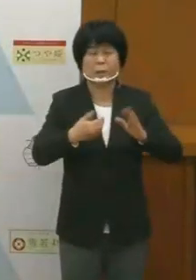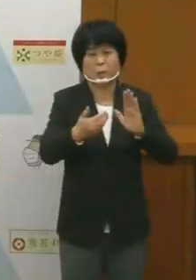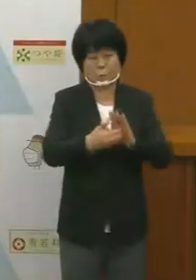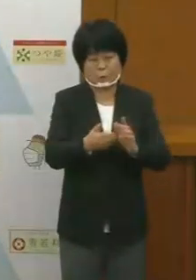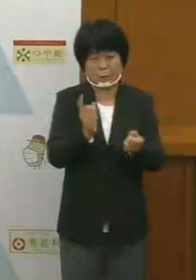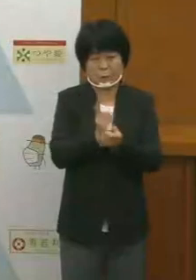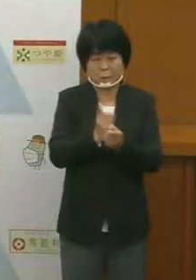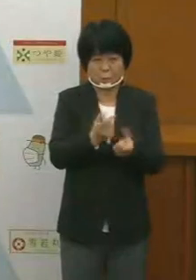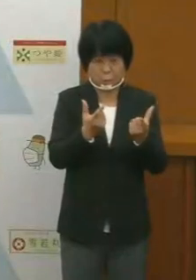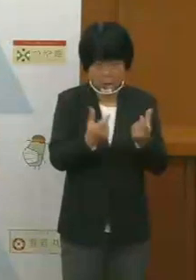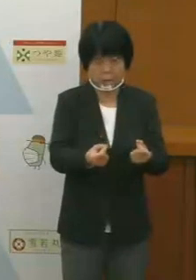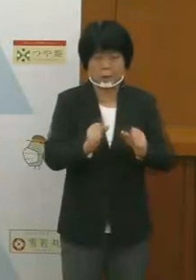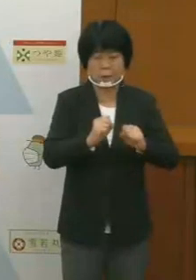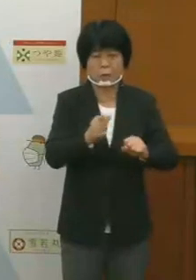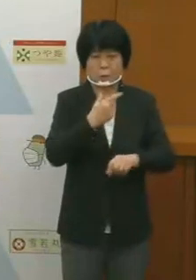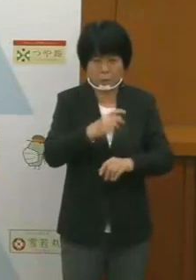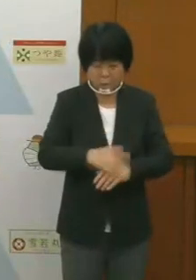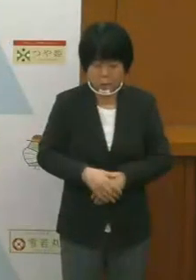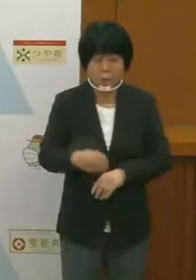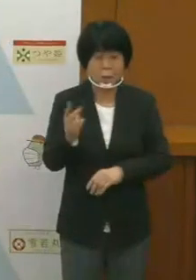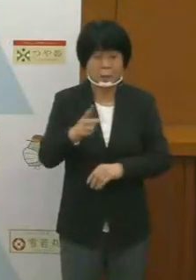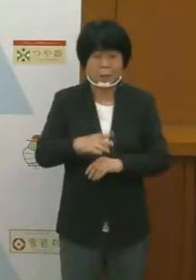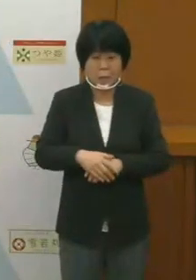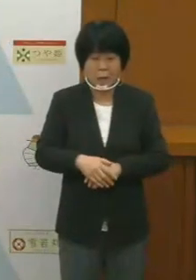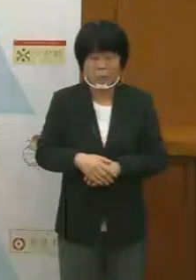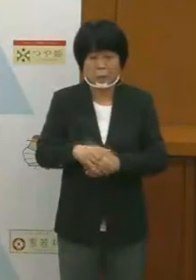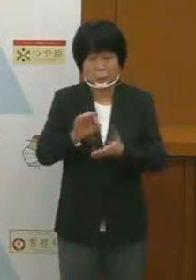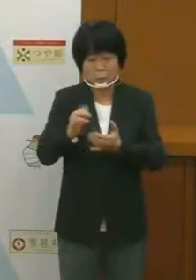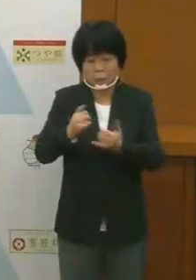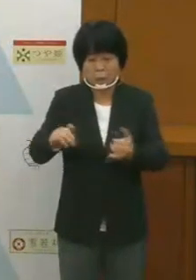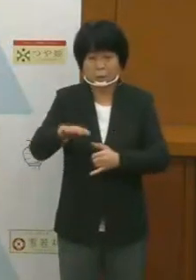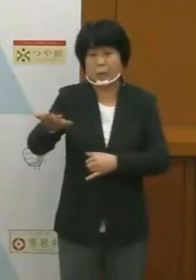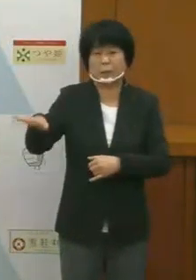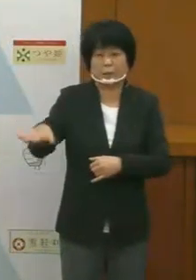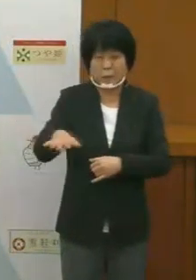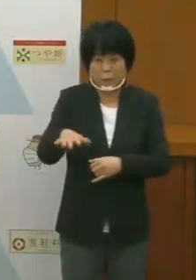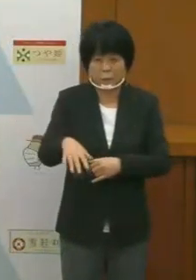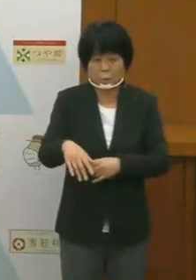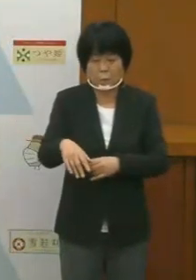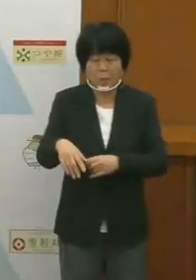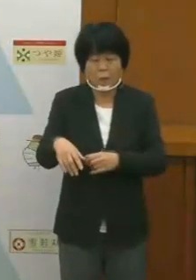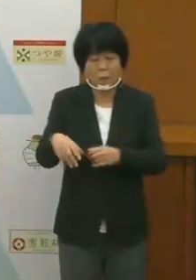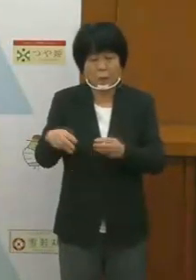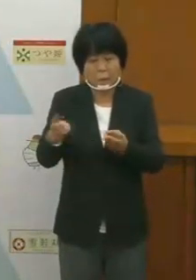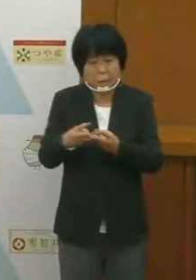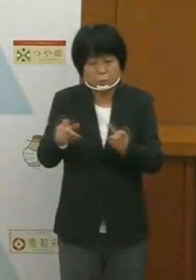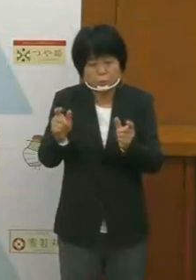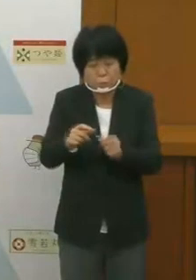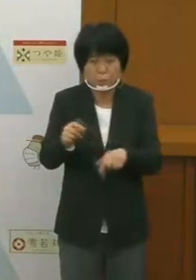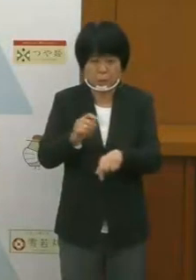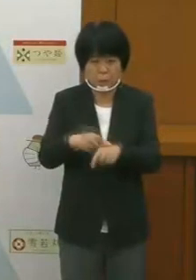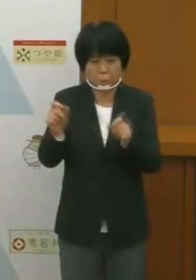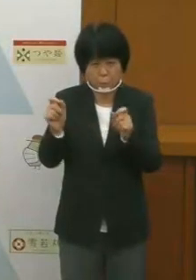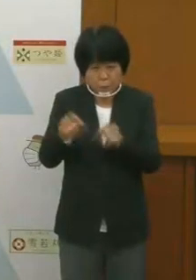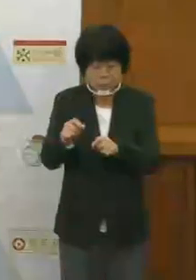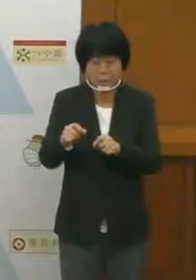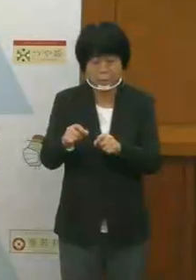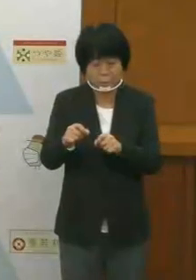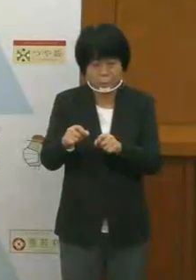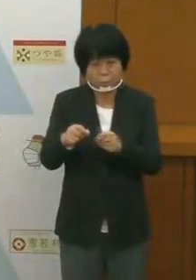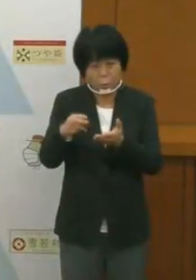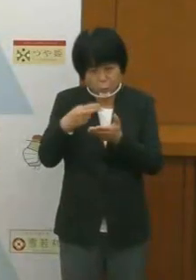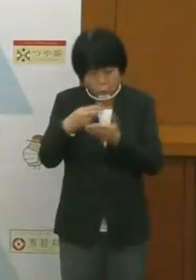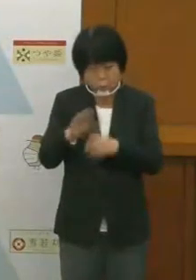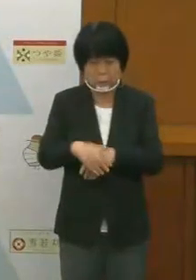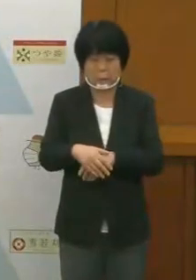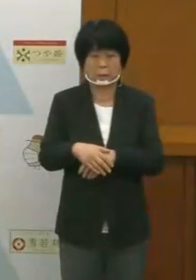きたいと思います。また利用者の皆様には少人数短時間での会食や